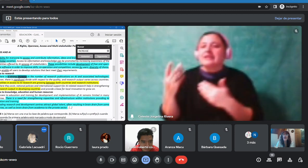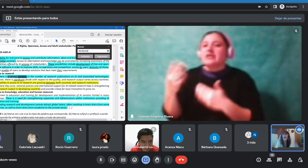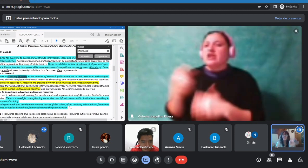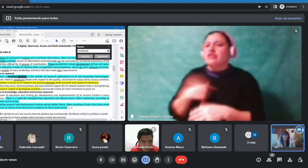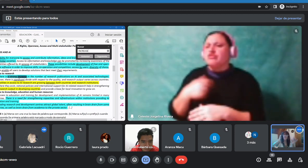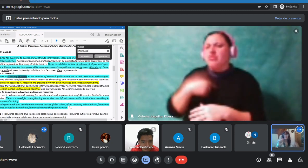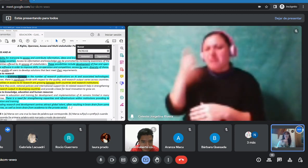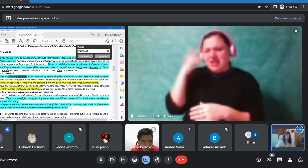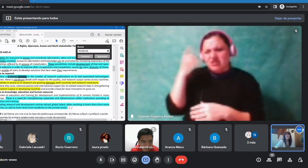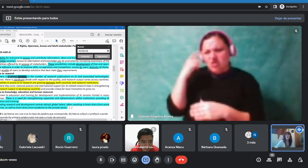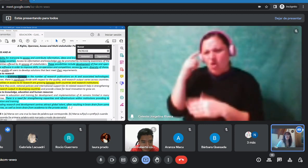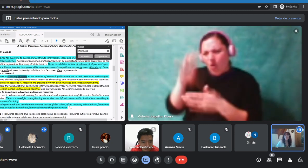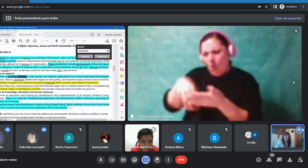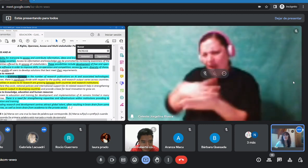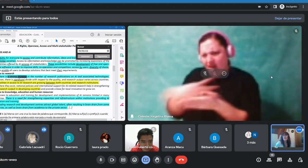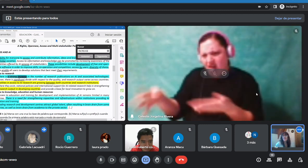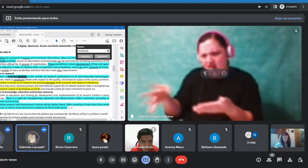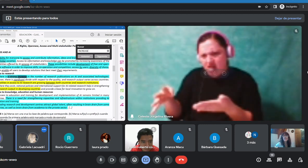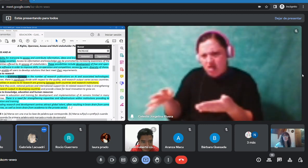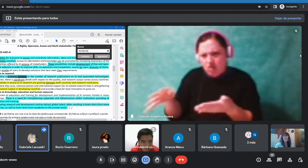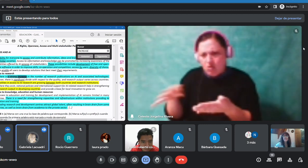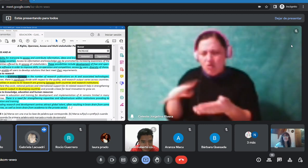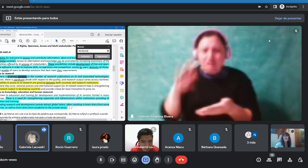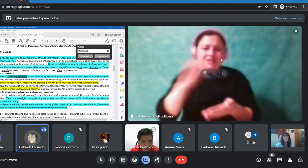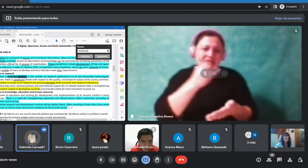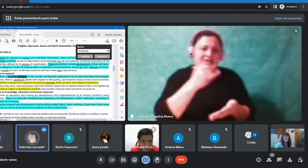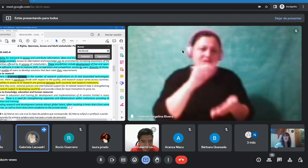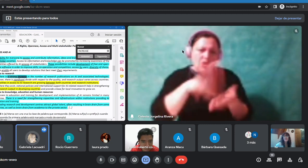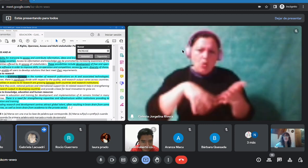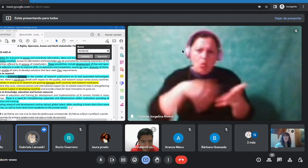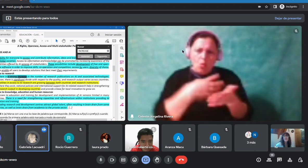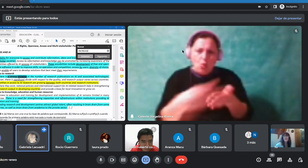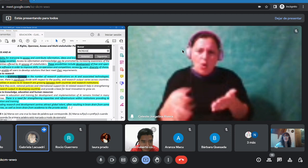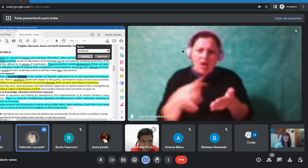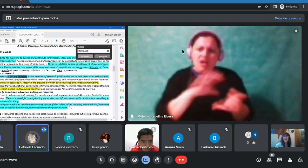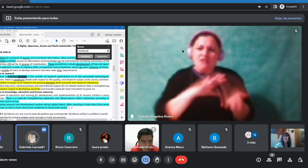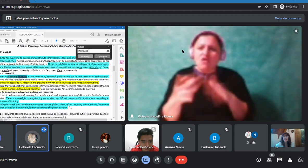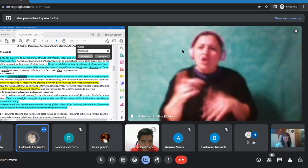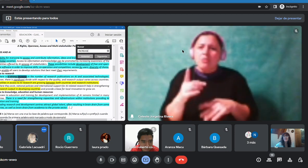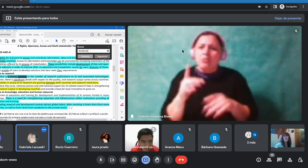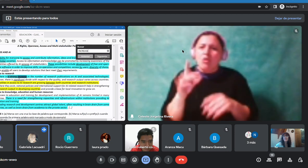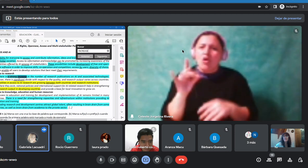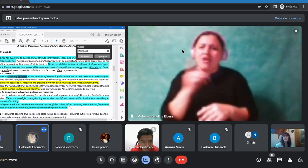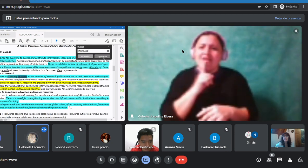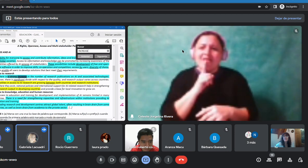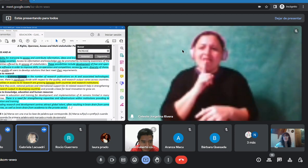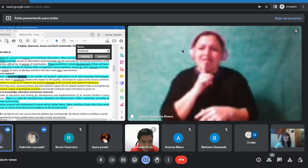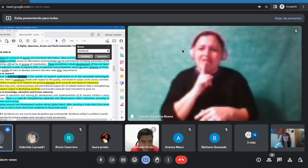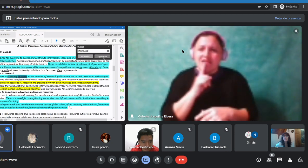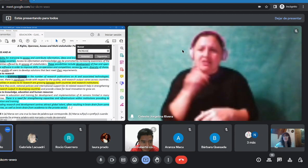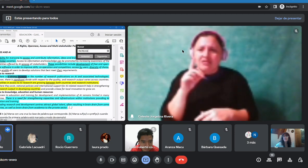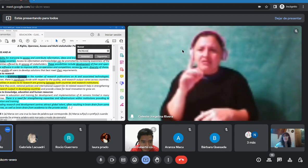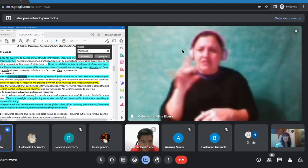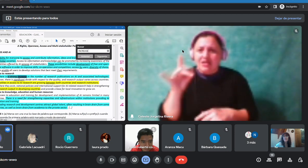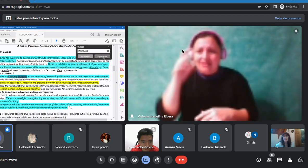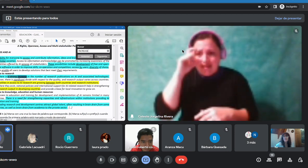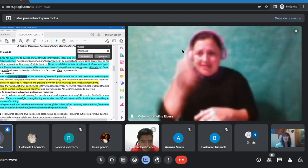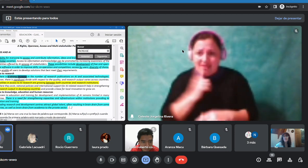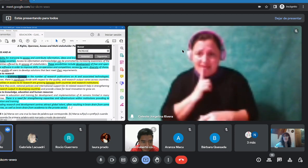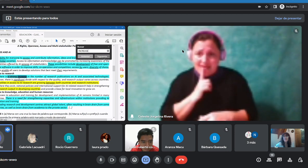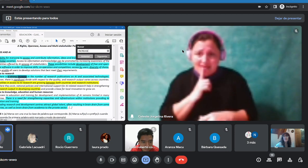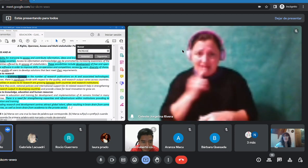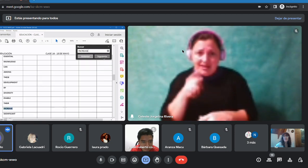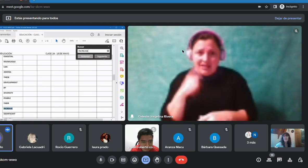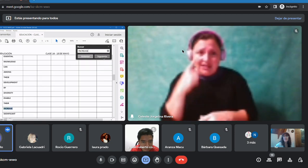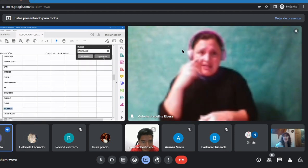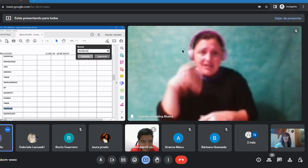Ah, lo que está. Claro. Dale quedó como determinante, Analia. Es un determinante. Ah, bien como